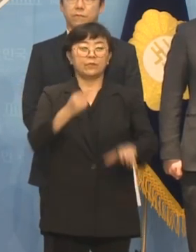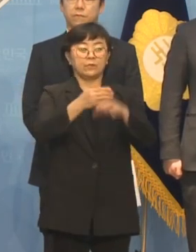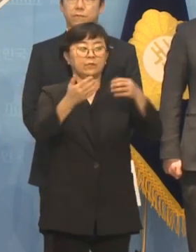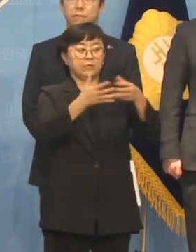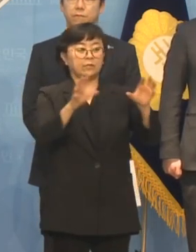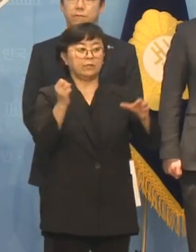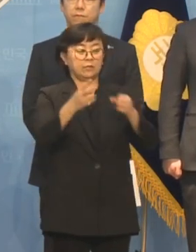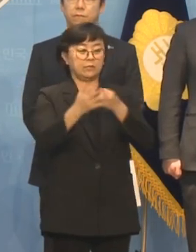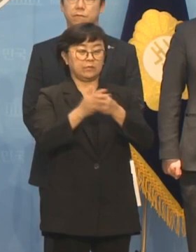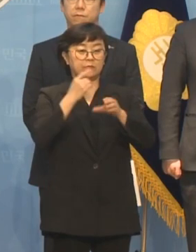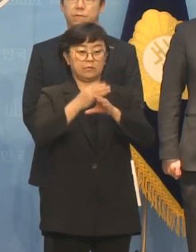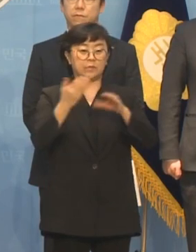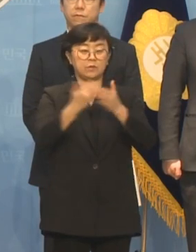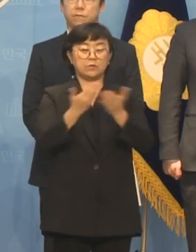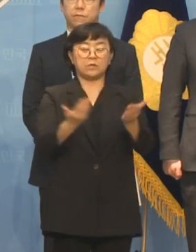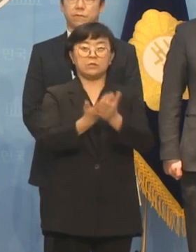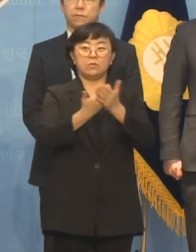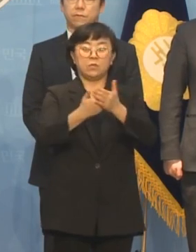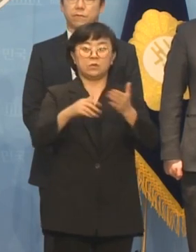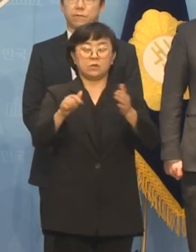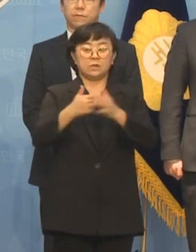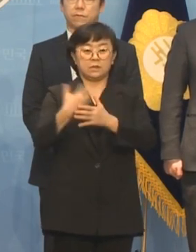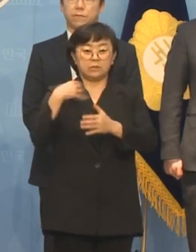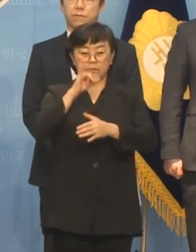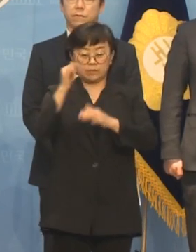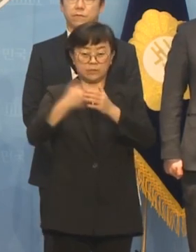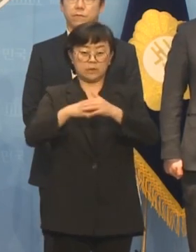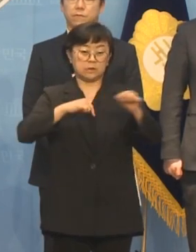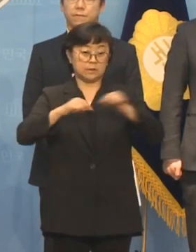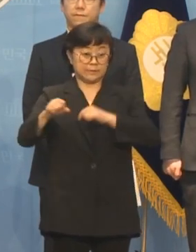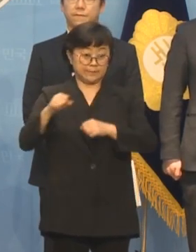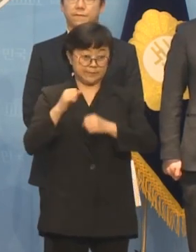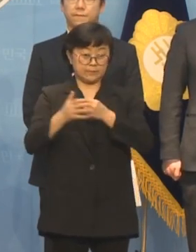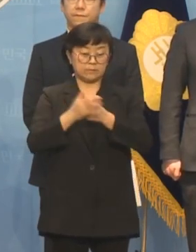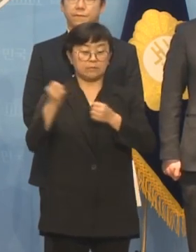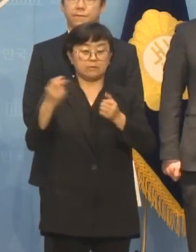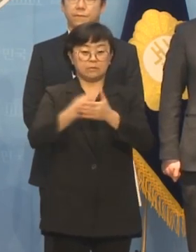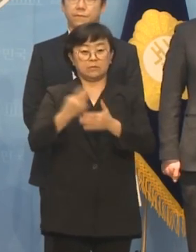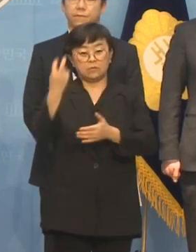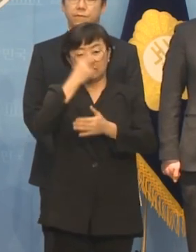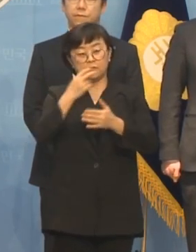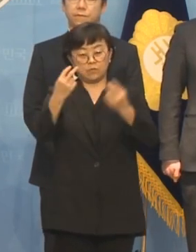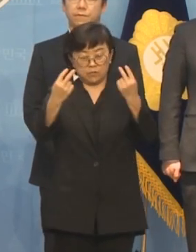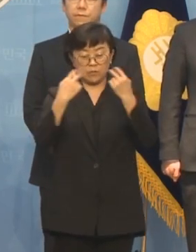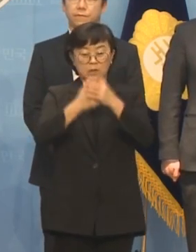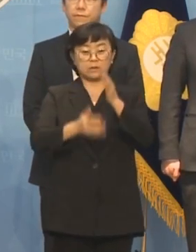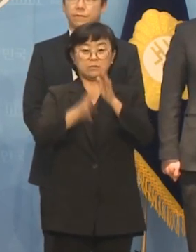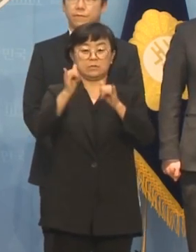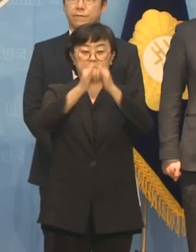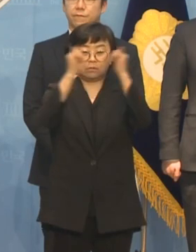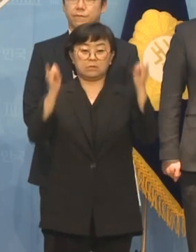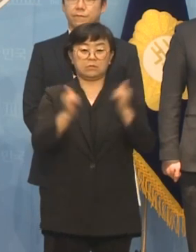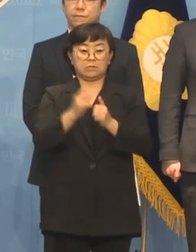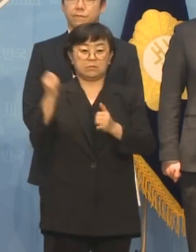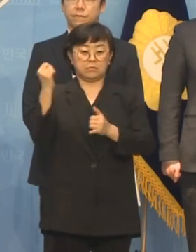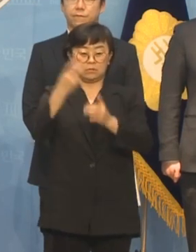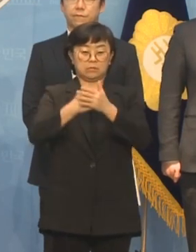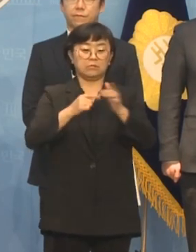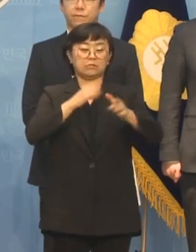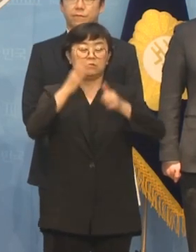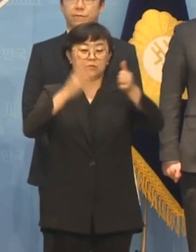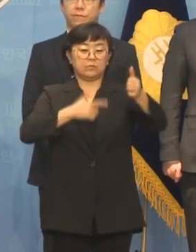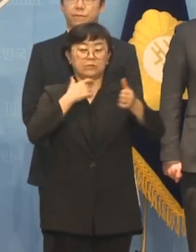더불어민주당을 비롯한 민주진보진영의 책임 있는 모든 정치 세력 그리고 이것을 지켜보고 계신 시민사회에도 다시 한번